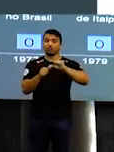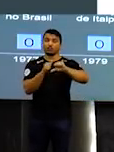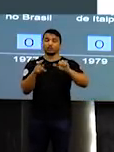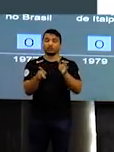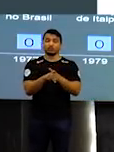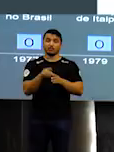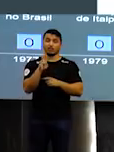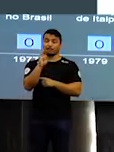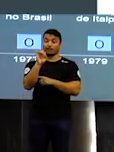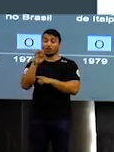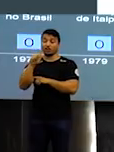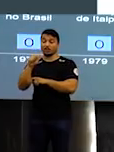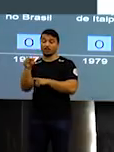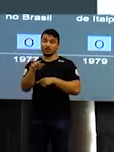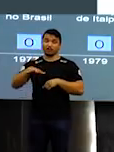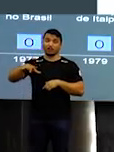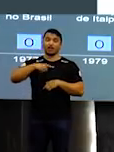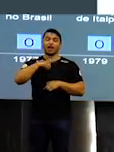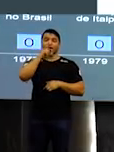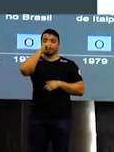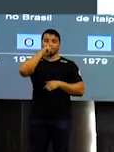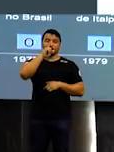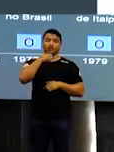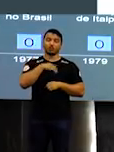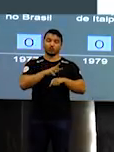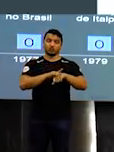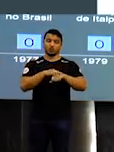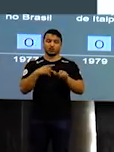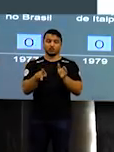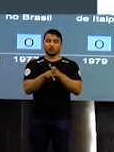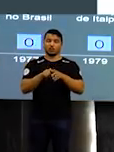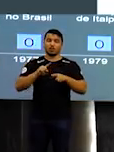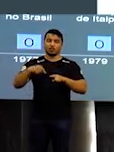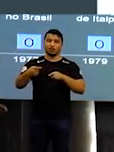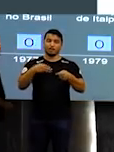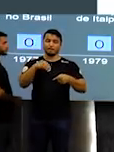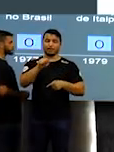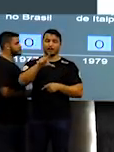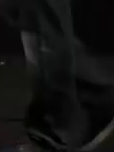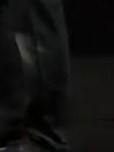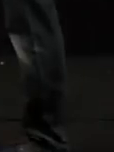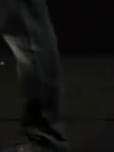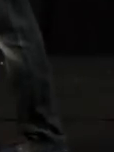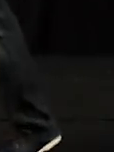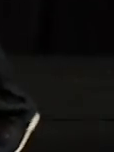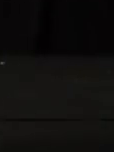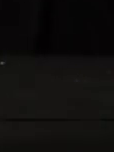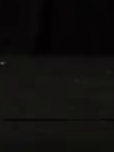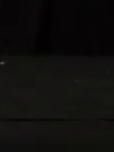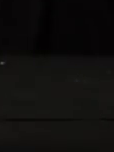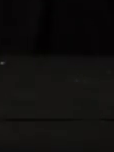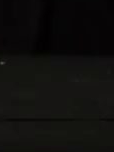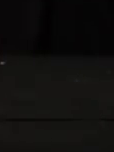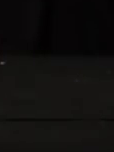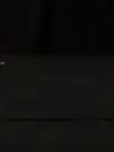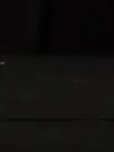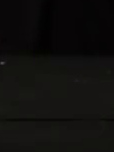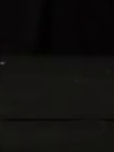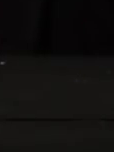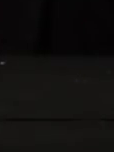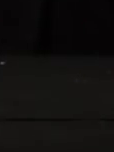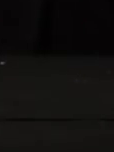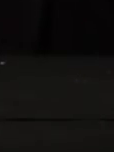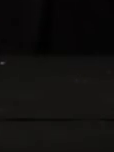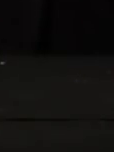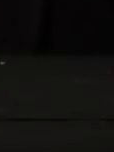Alteração dessa biota pode agravar problemas de doenças tropicais, como a malária, por exemplo. Certo? Professor, não entendi. O que